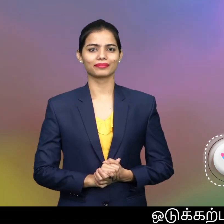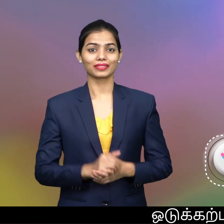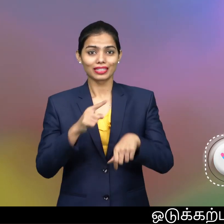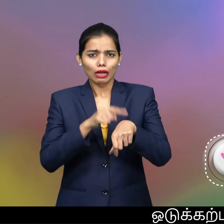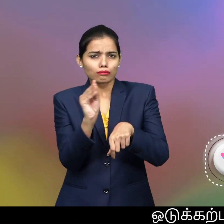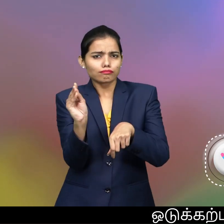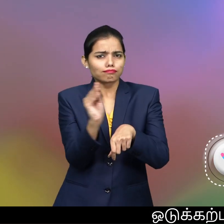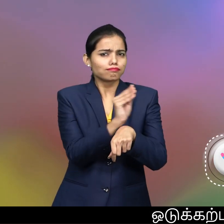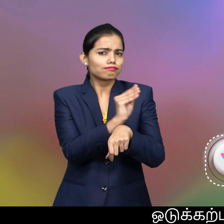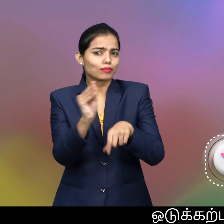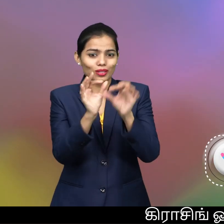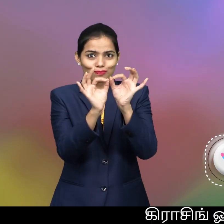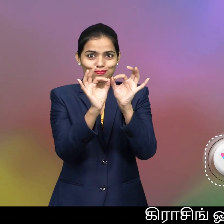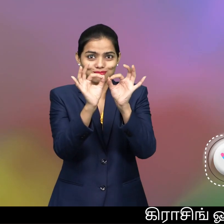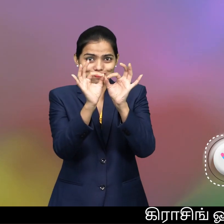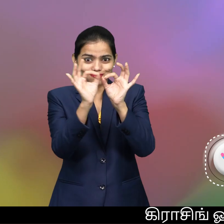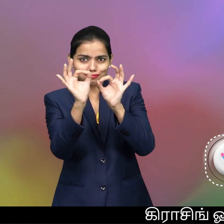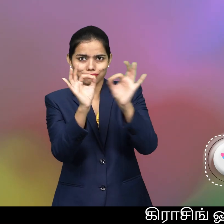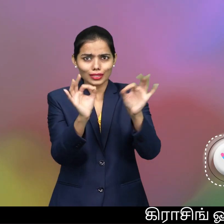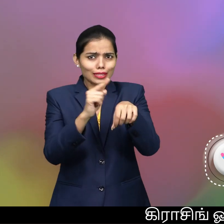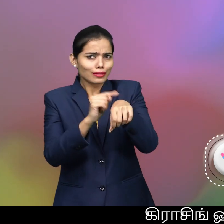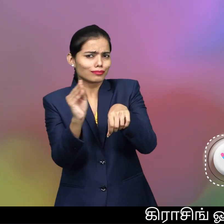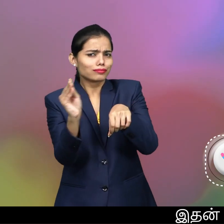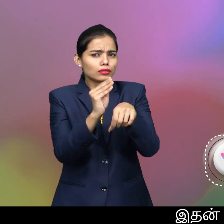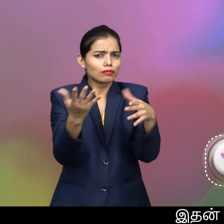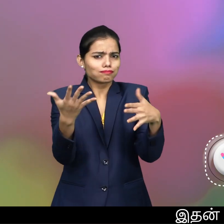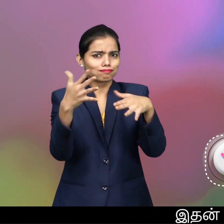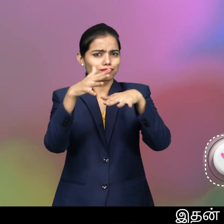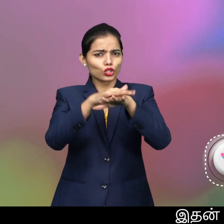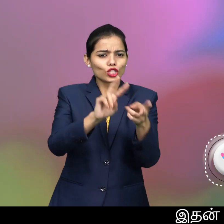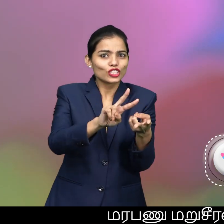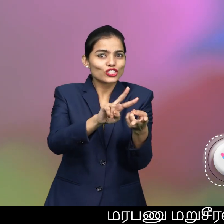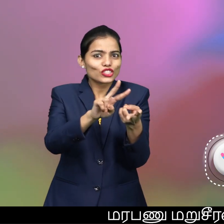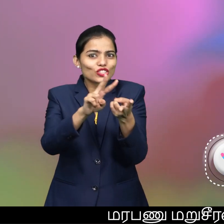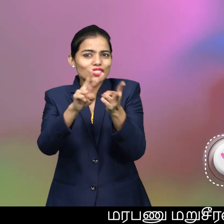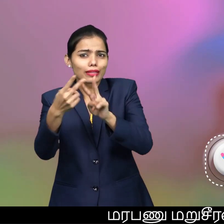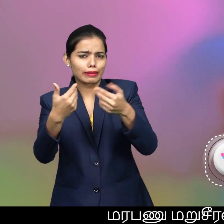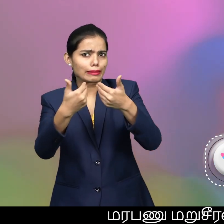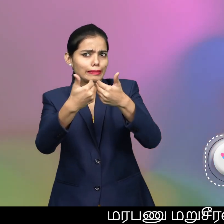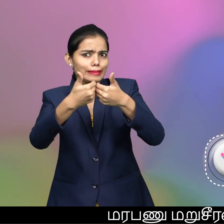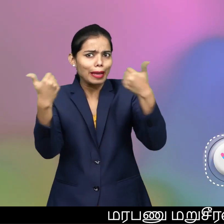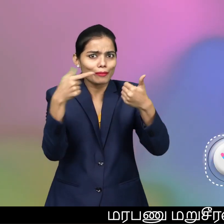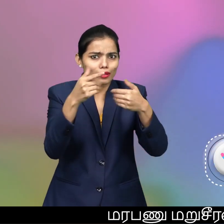ஒடுக்கர் பிரிவின் போது கிராசிங் ஓவர் நிகழ்கிறது. இதன் விளைவாக மரபணு மறுசீரமைப்பு